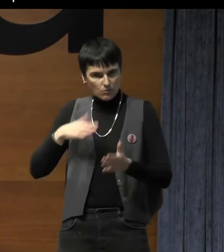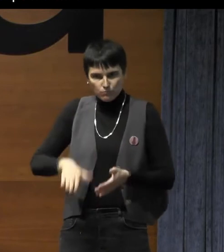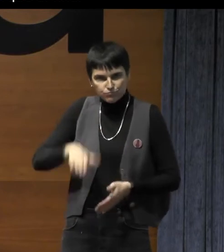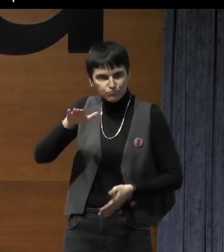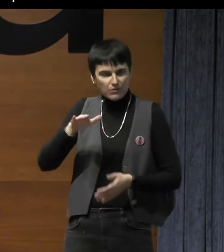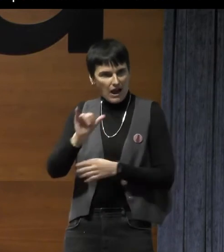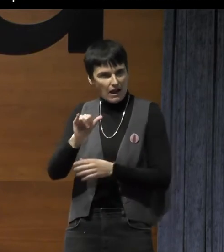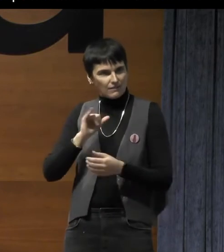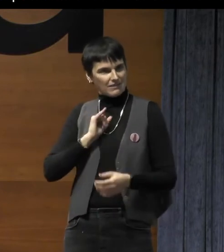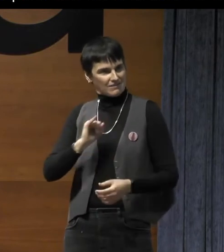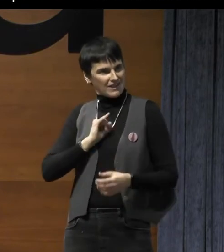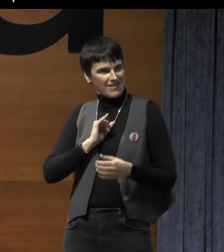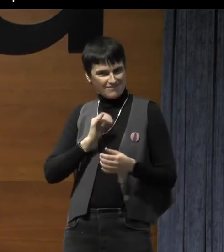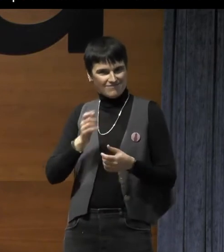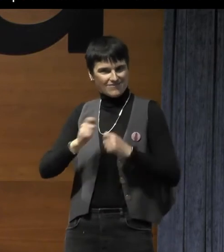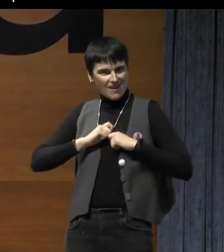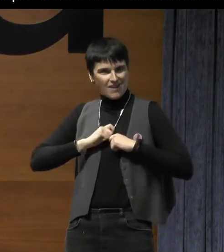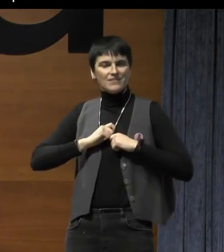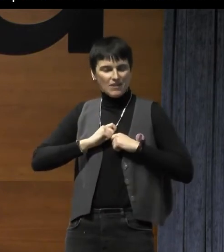construida,